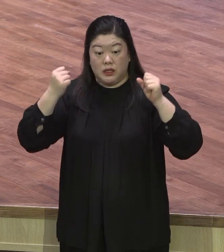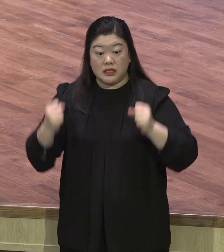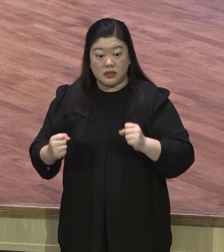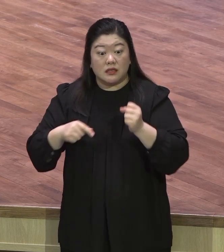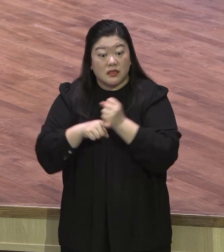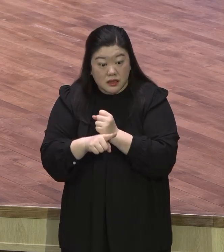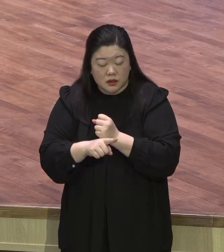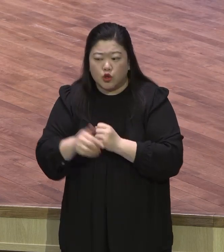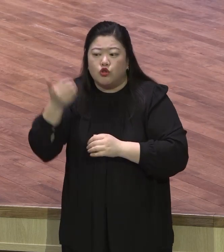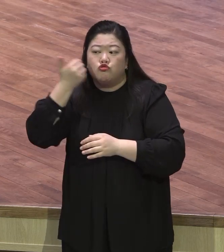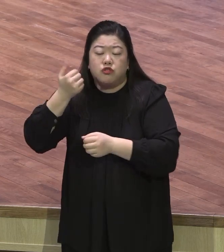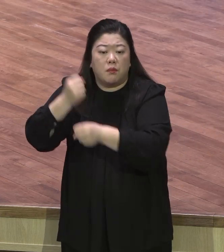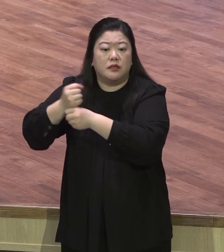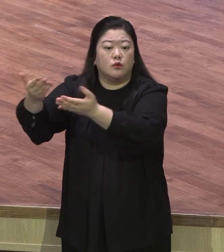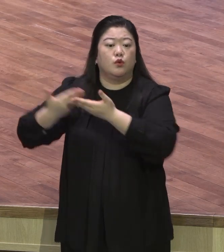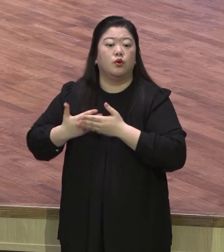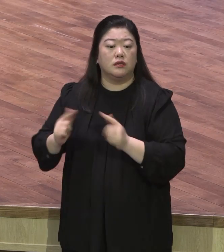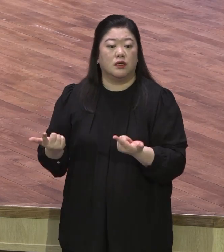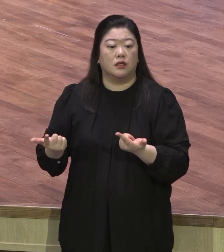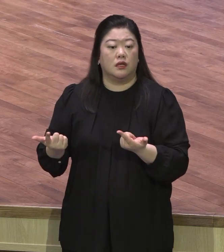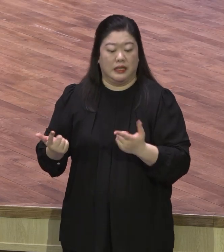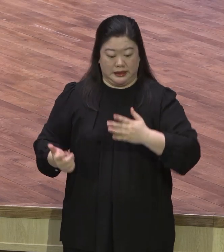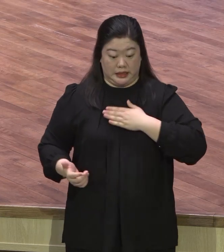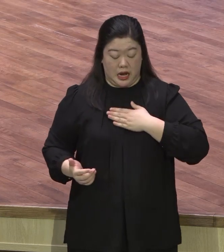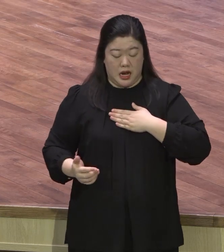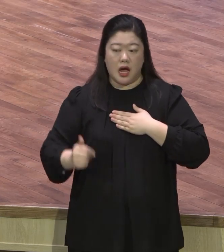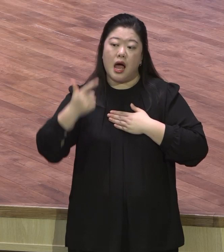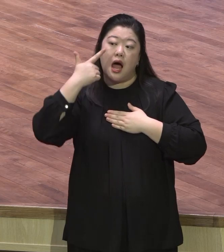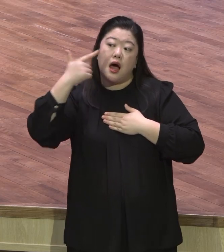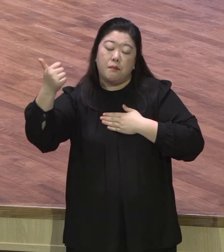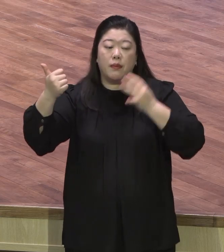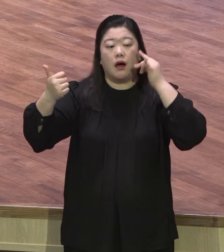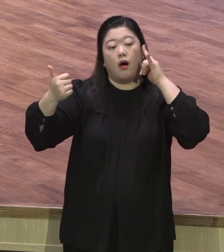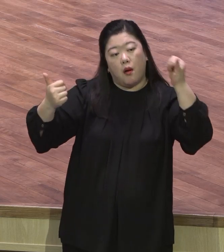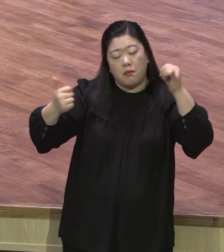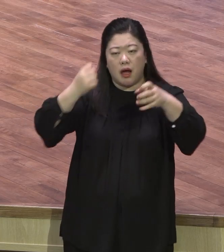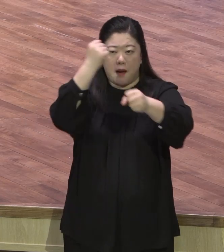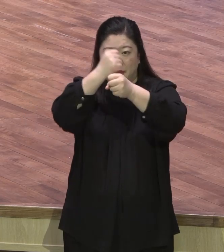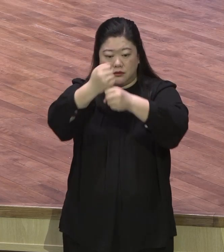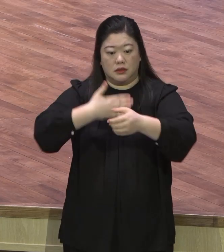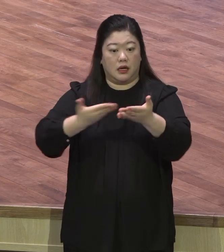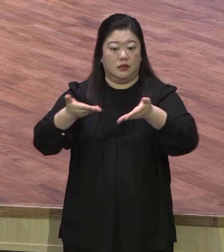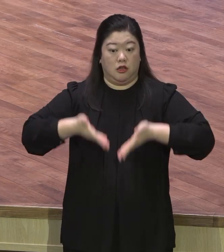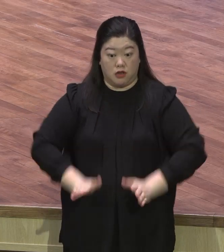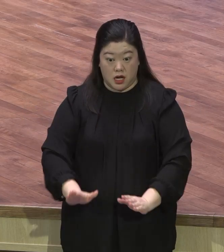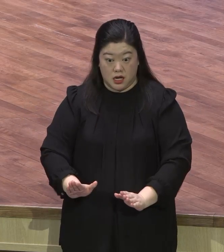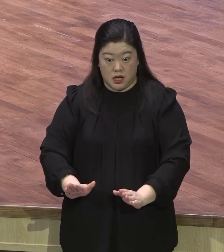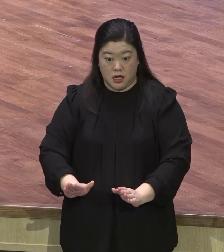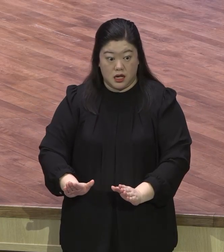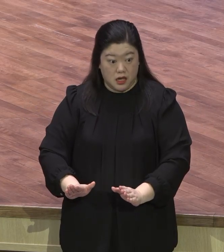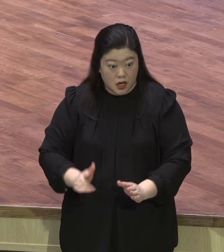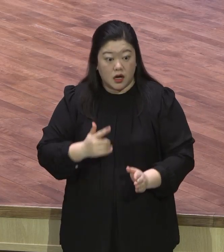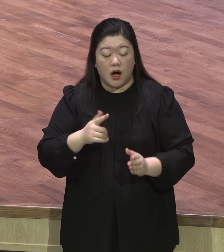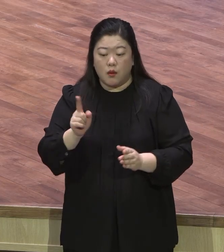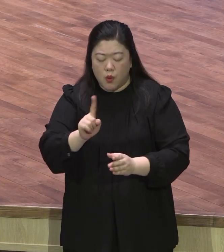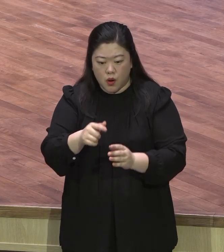지협을 받은 필요물이 아니라는 얘기예요. 그런 의미가 되어있고. 그래서 스스로 계셔서